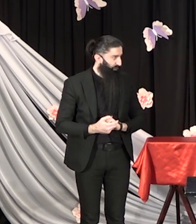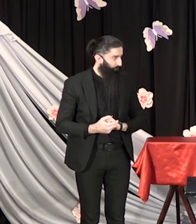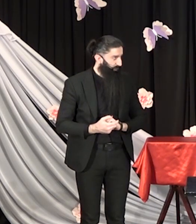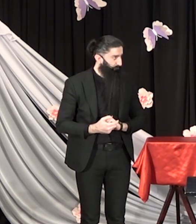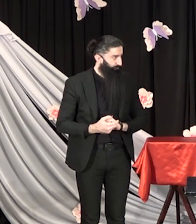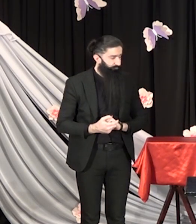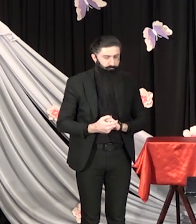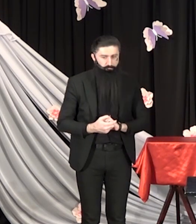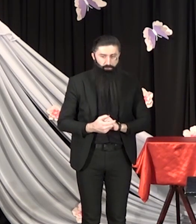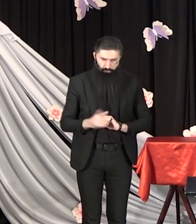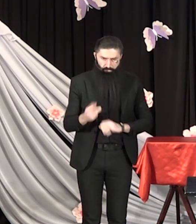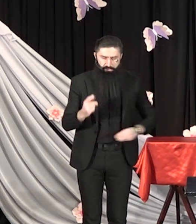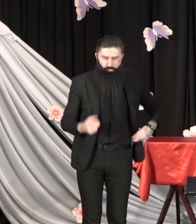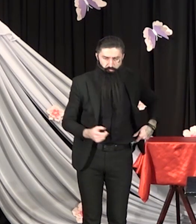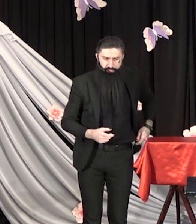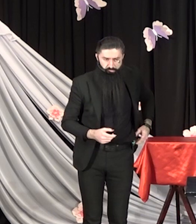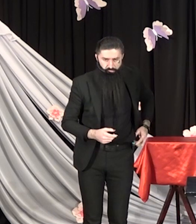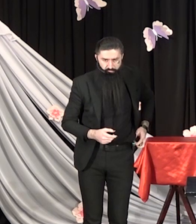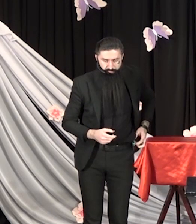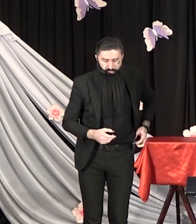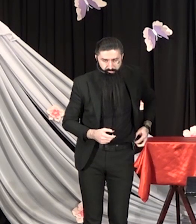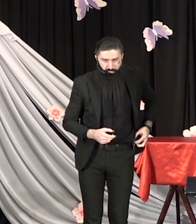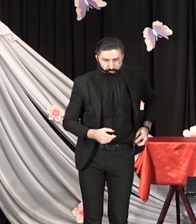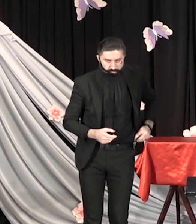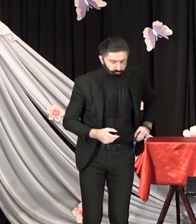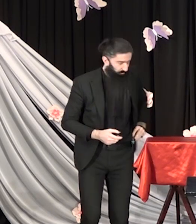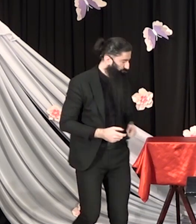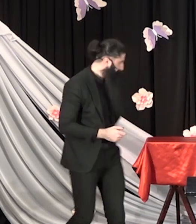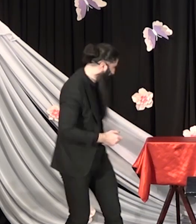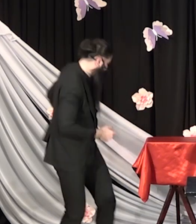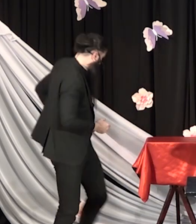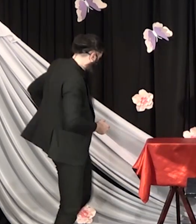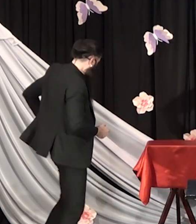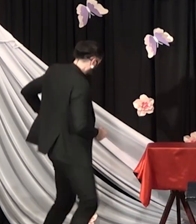приятного просмотра. Следующую песню, пожалуйста, погромче.